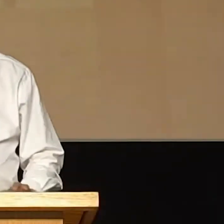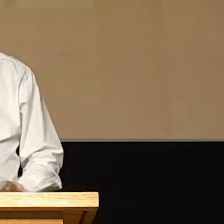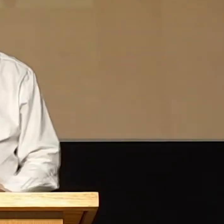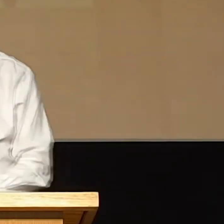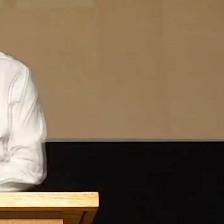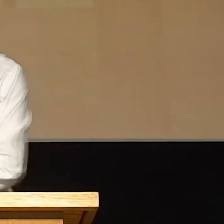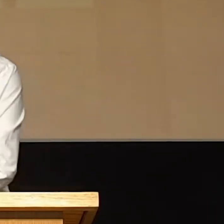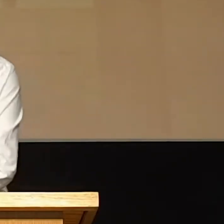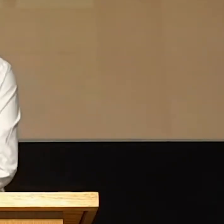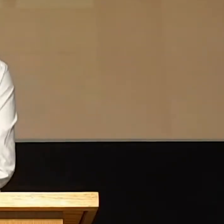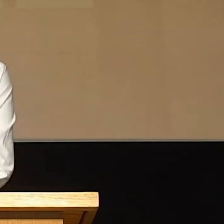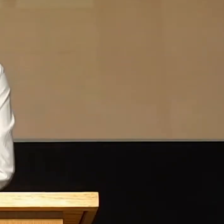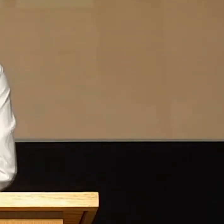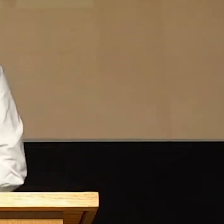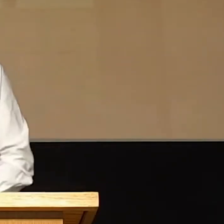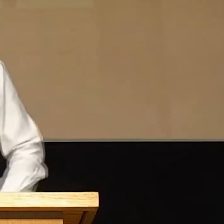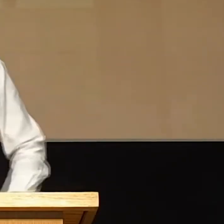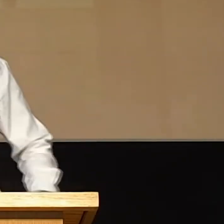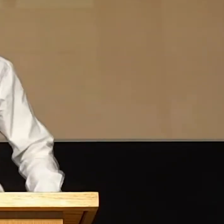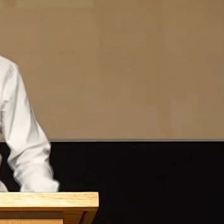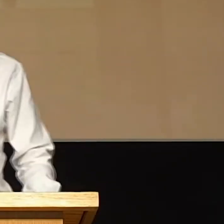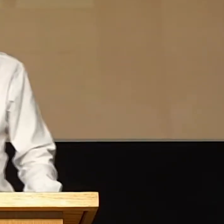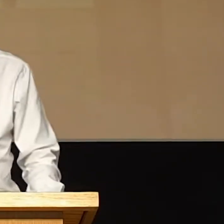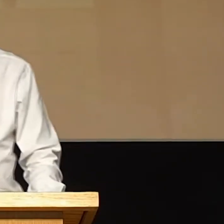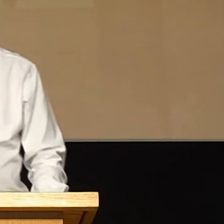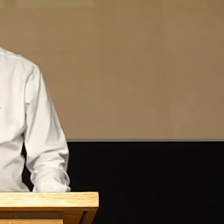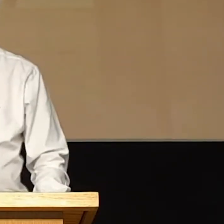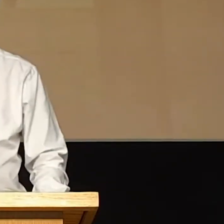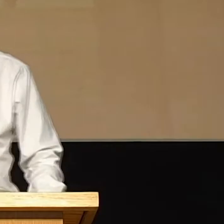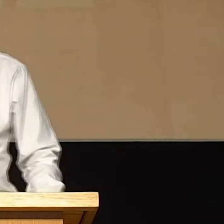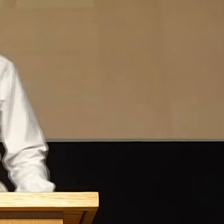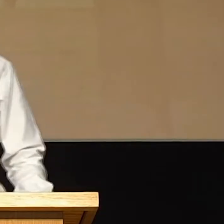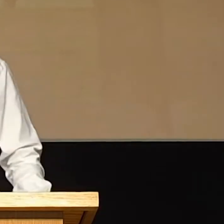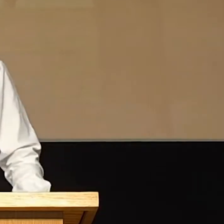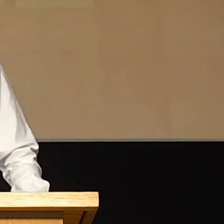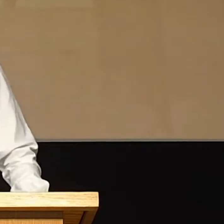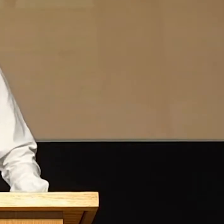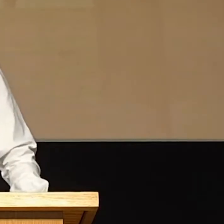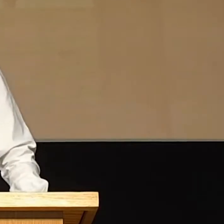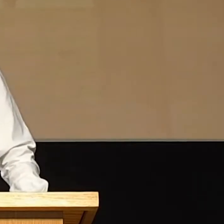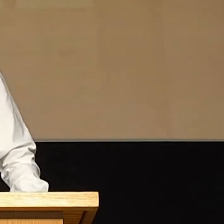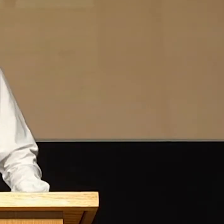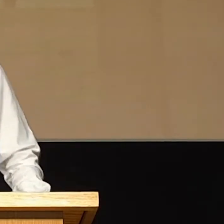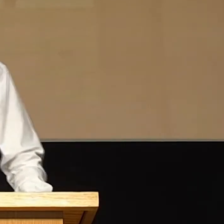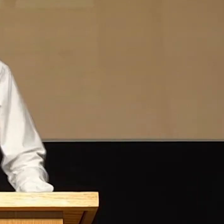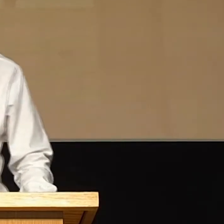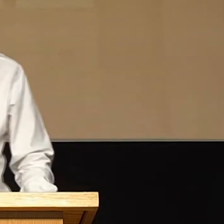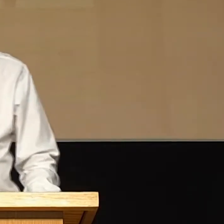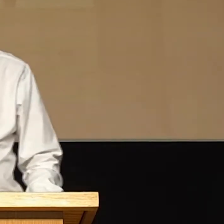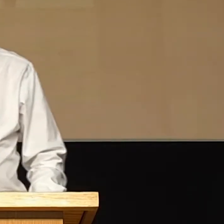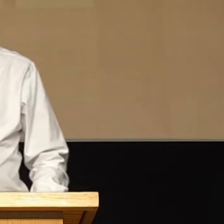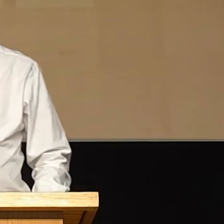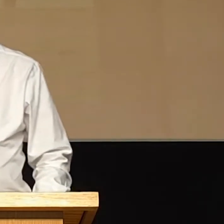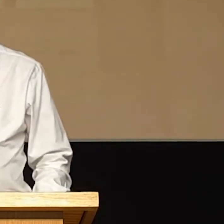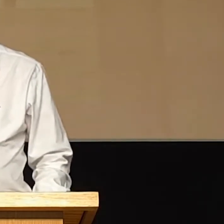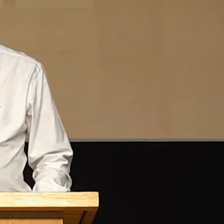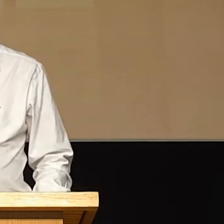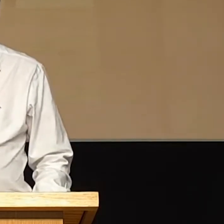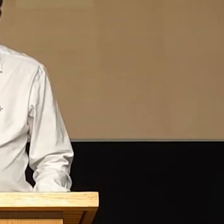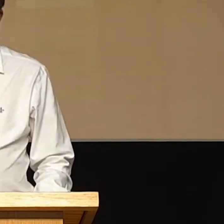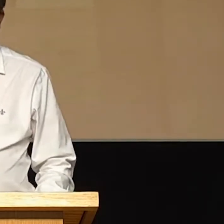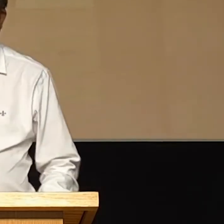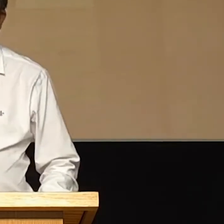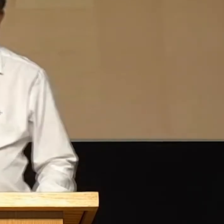Irmãs e amigos que nos acompanham, sejam todos muito bem-vindos para mais uma transmissão